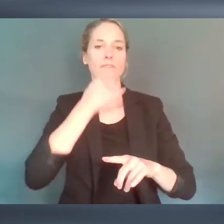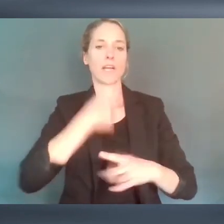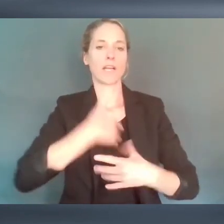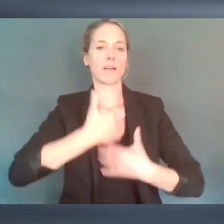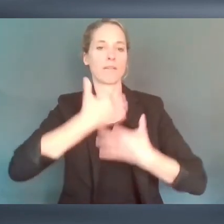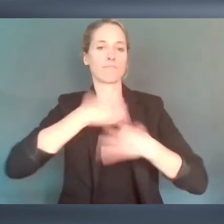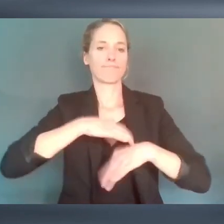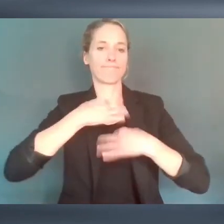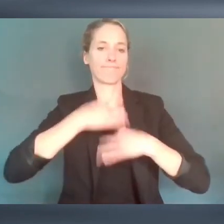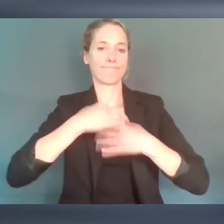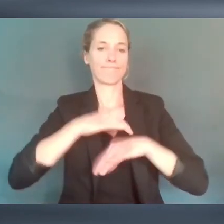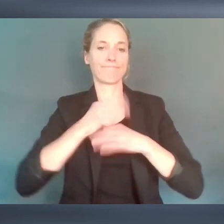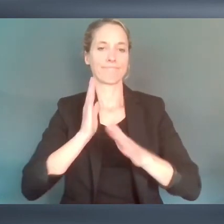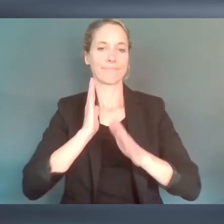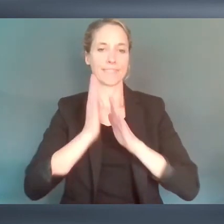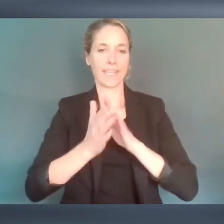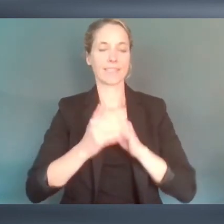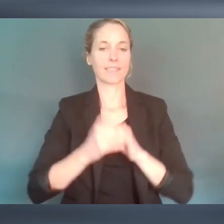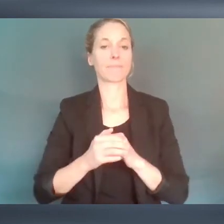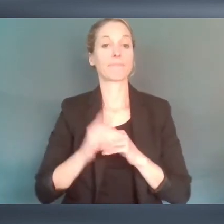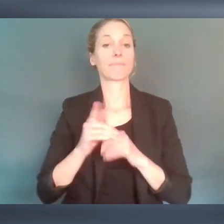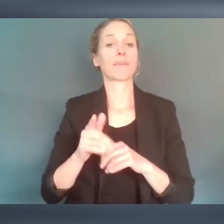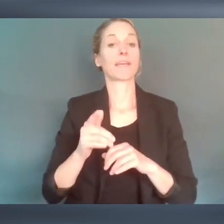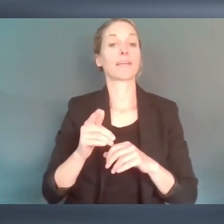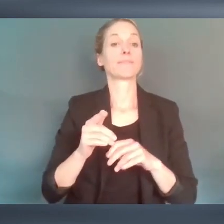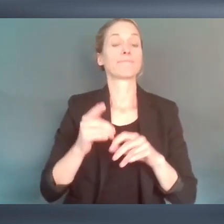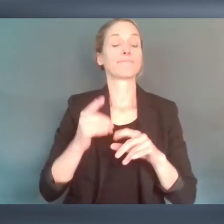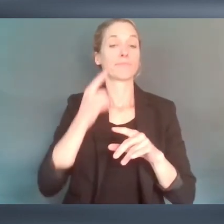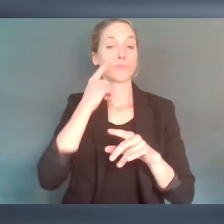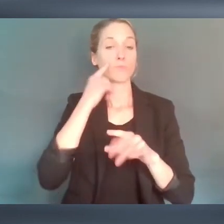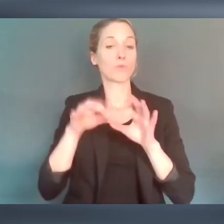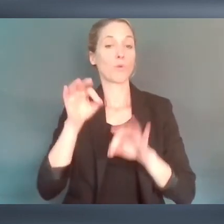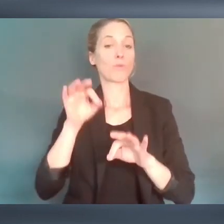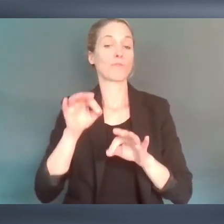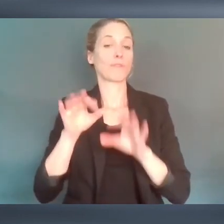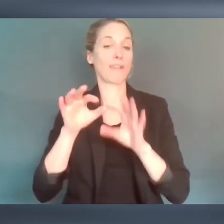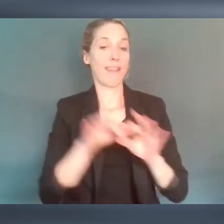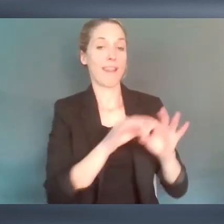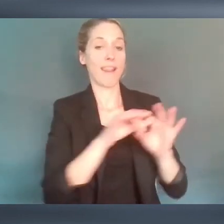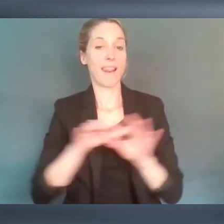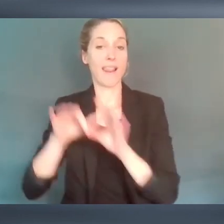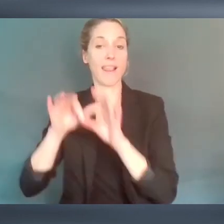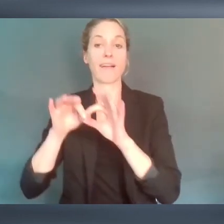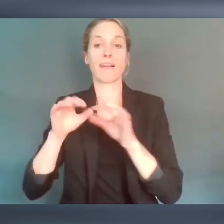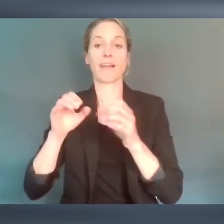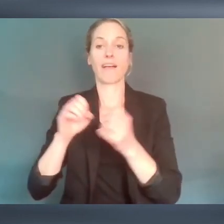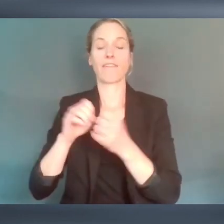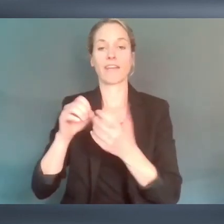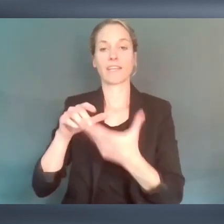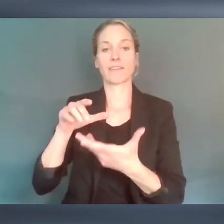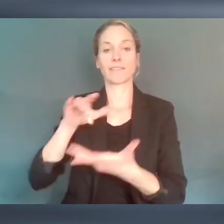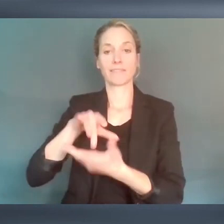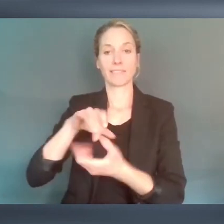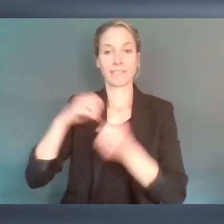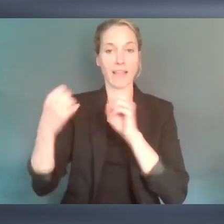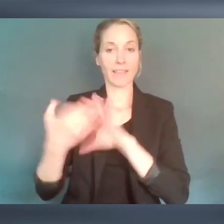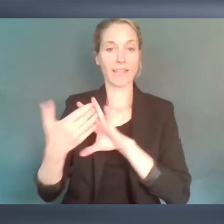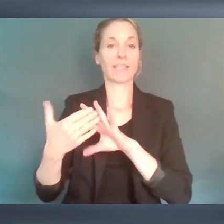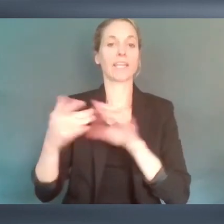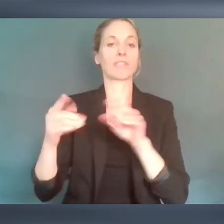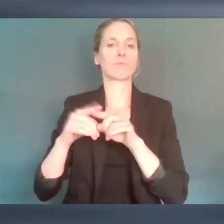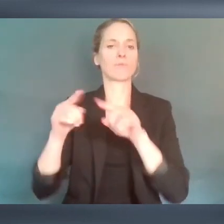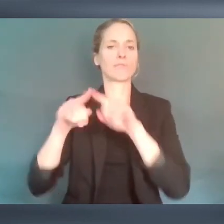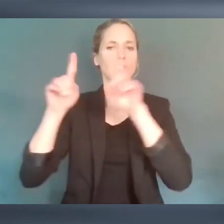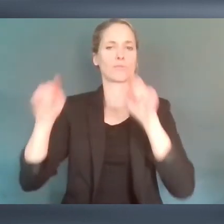des références, des documents, des articles et des sites web, des vidéos aussi. Comme quoi, finalement, le